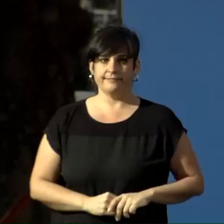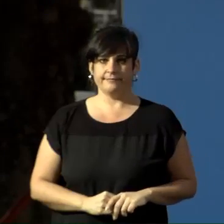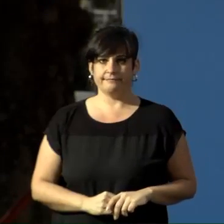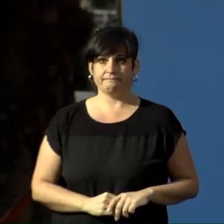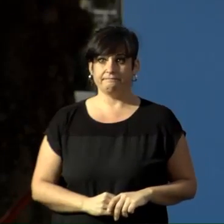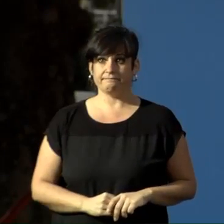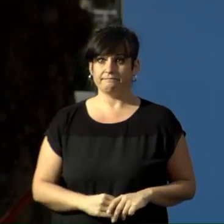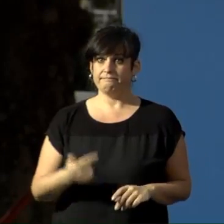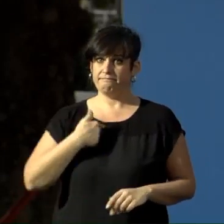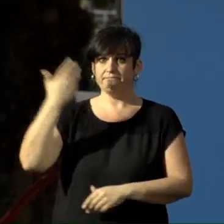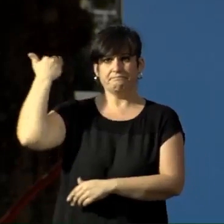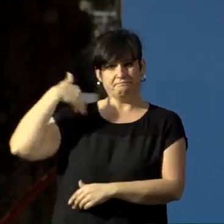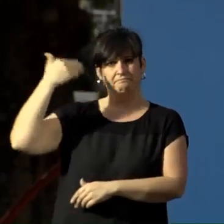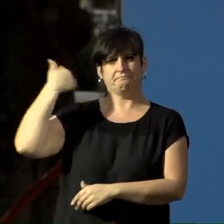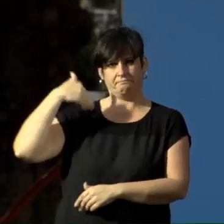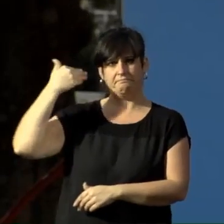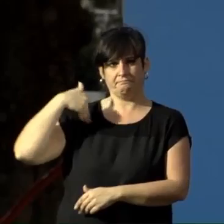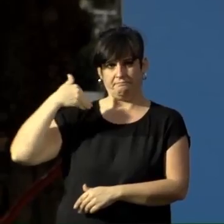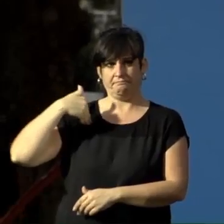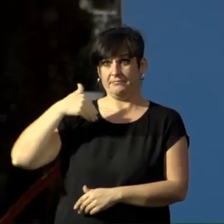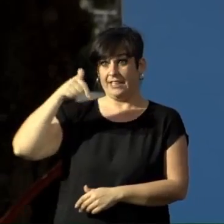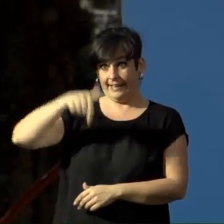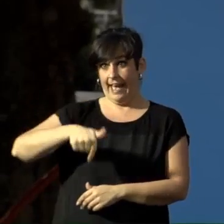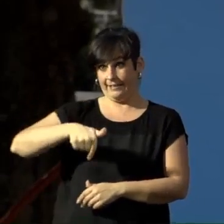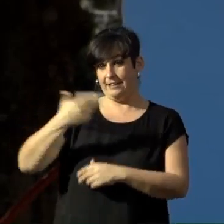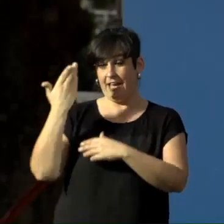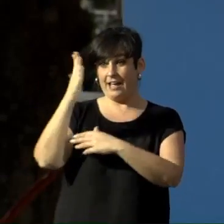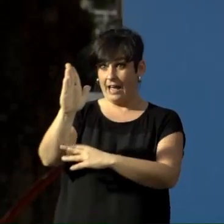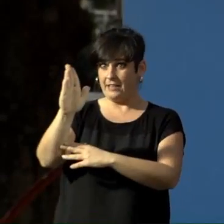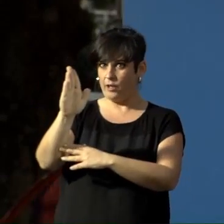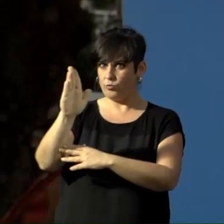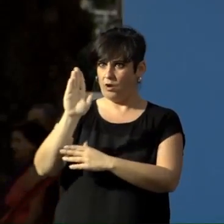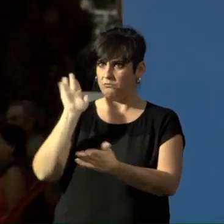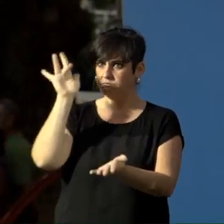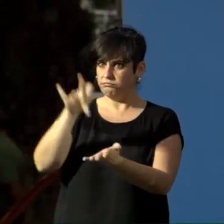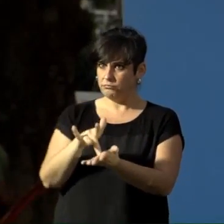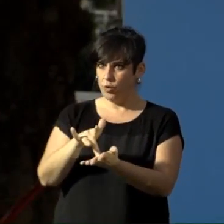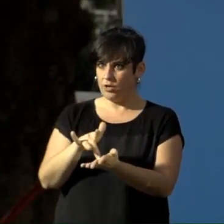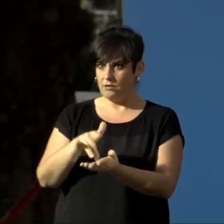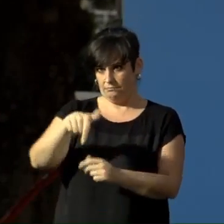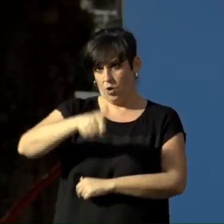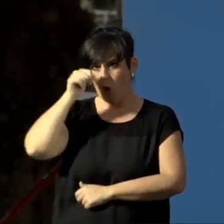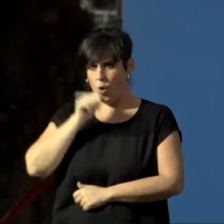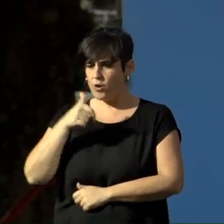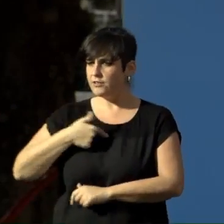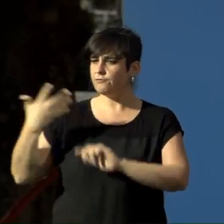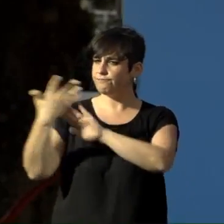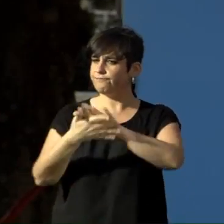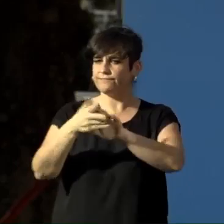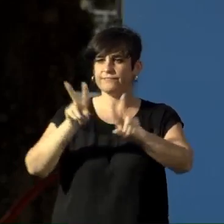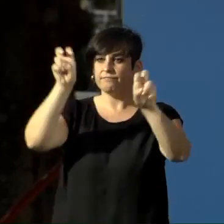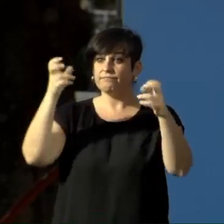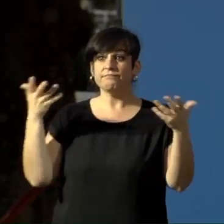Decía días atrás o pé da burga, cando presentamos a candidatura de En Marea, por Ourense que non